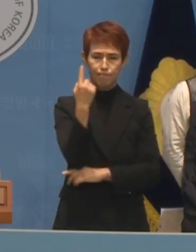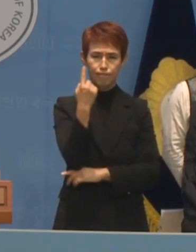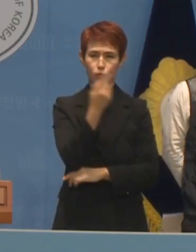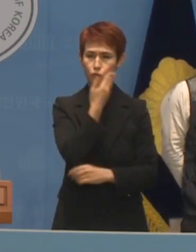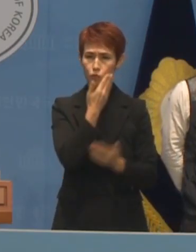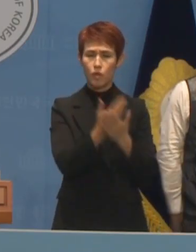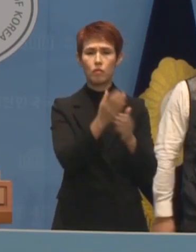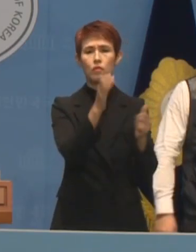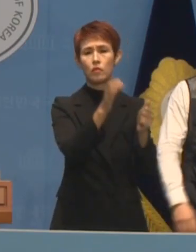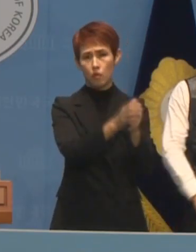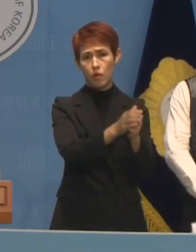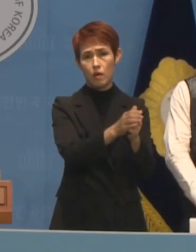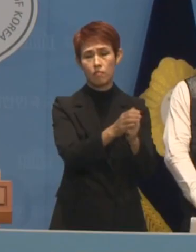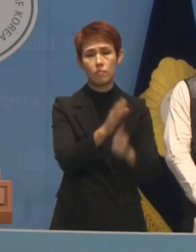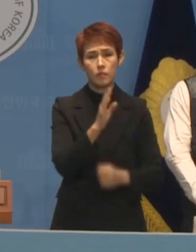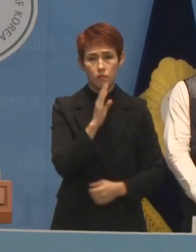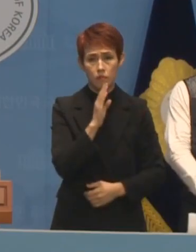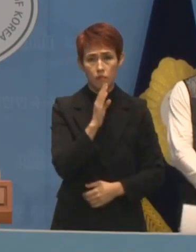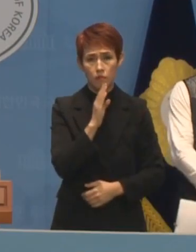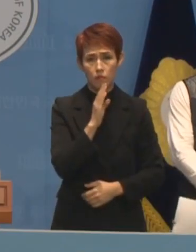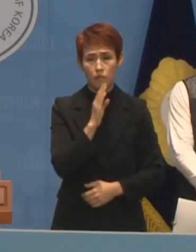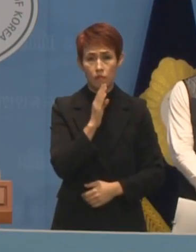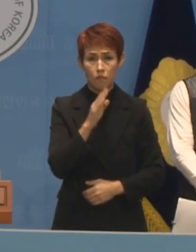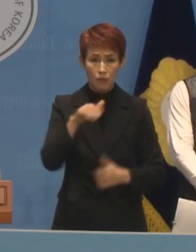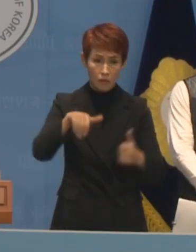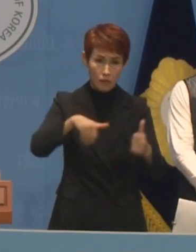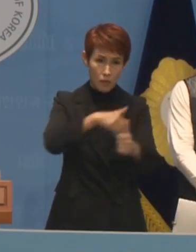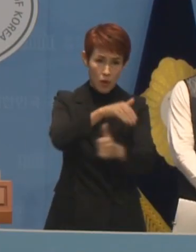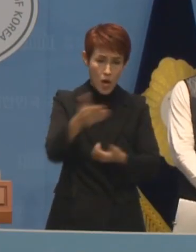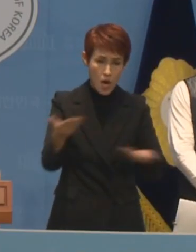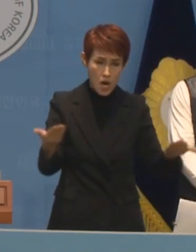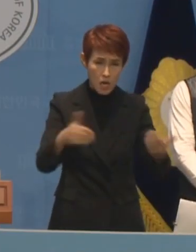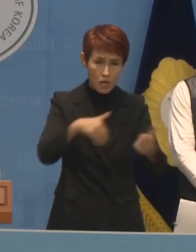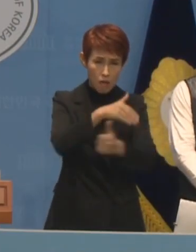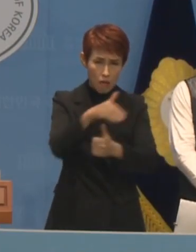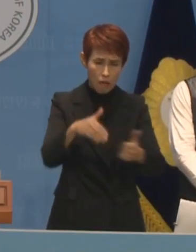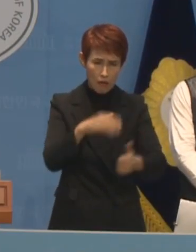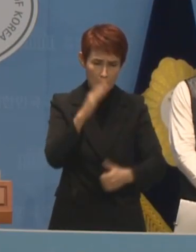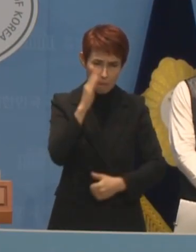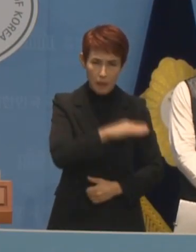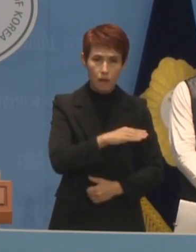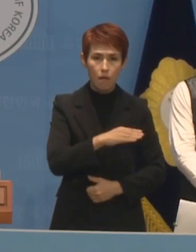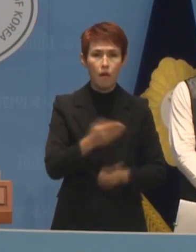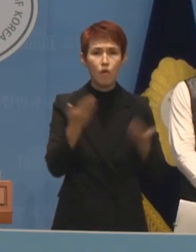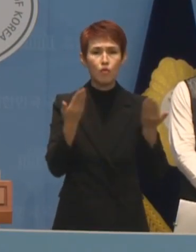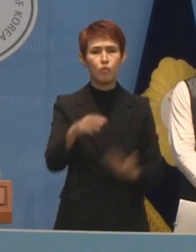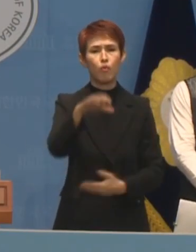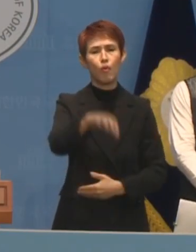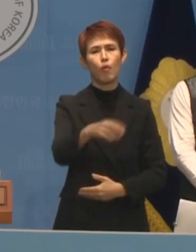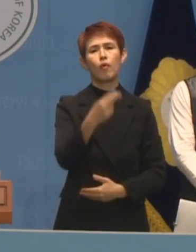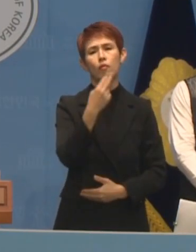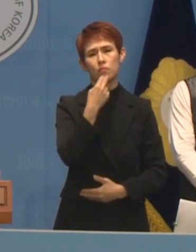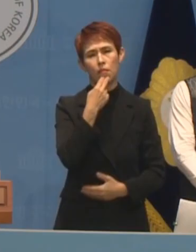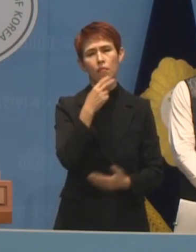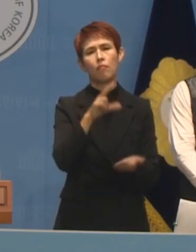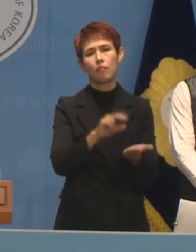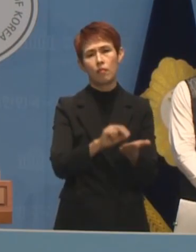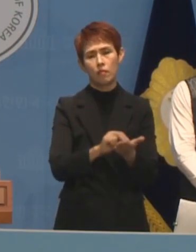중요한 역할을 하고 있음에도 불구하고 열악한 근무지뿐만 아니라 휴게 시설조차 제대로 갖추지 못한 경우도